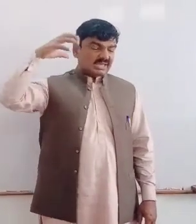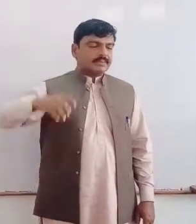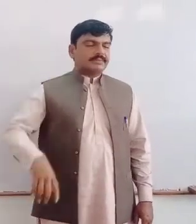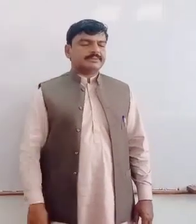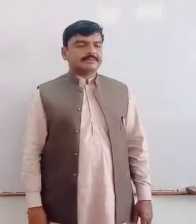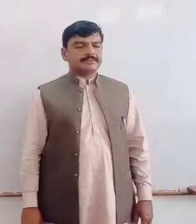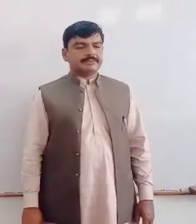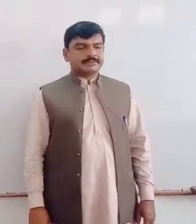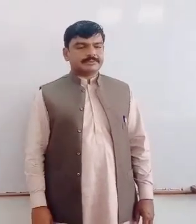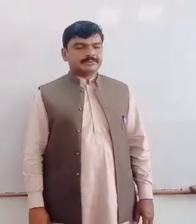अज़ाब अलामतें